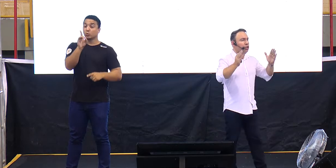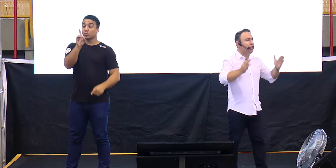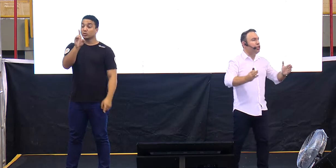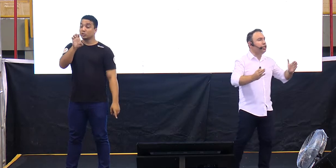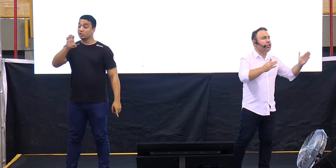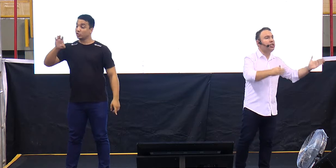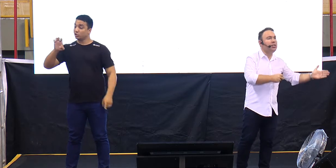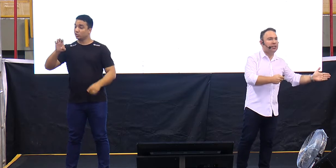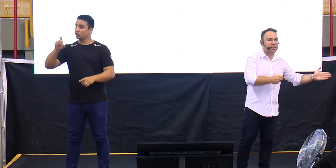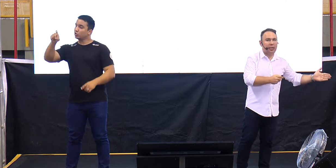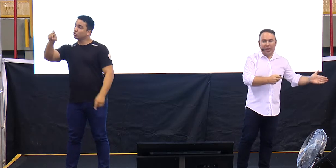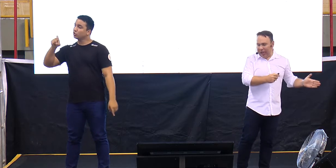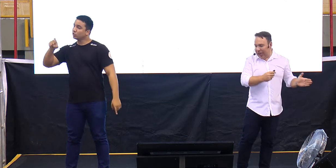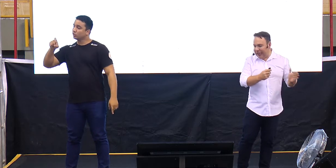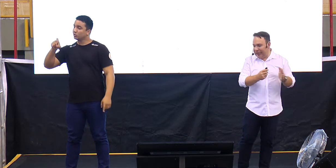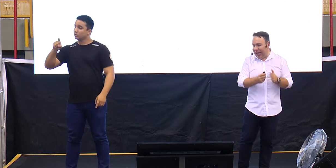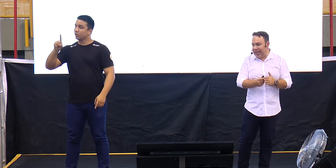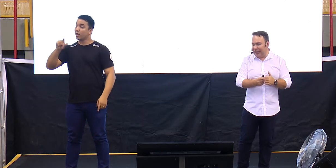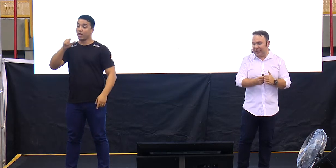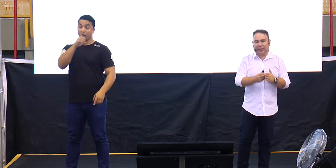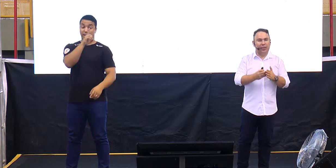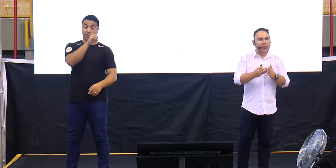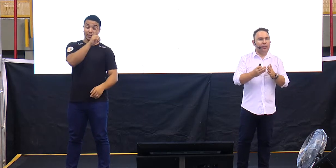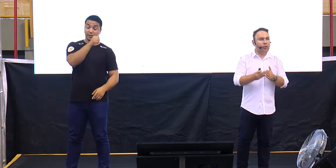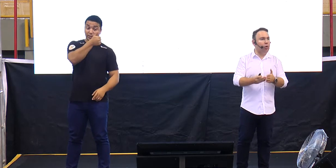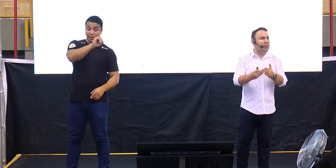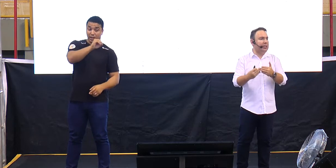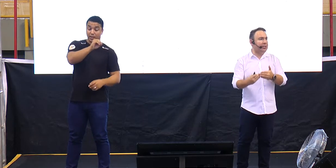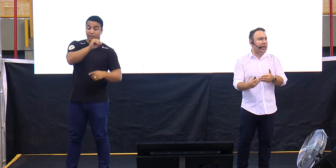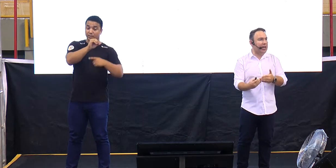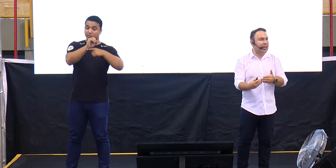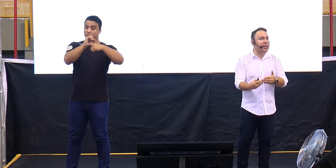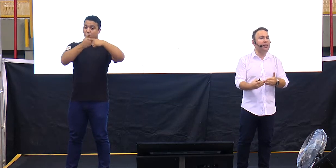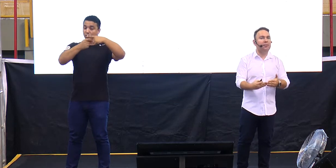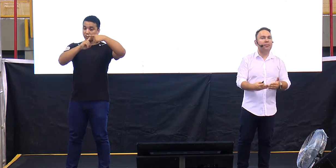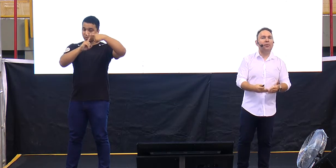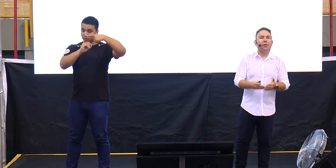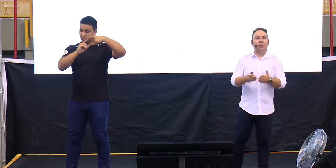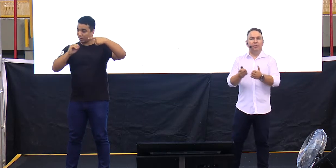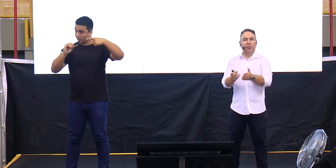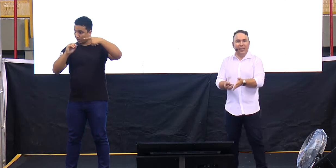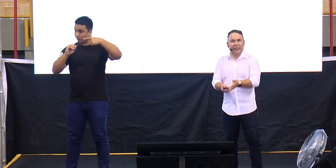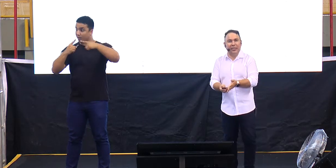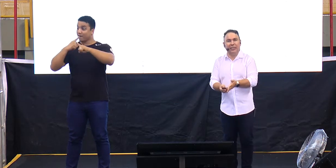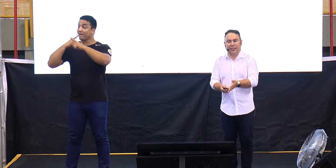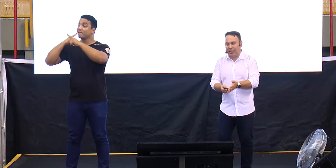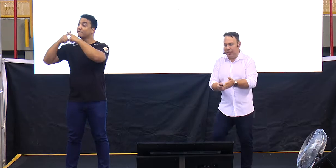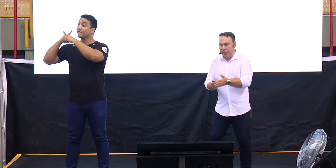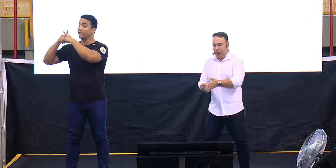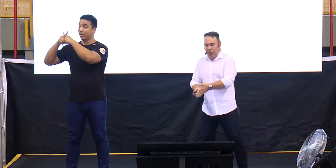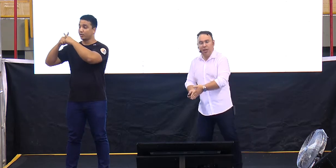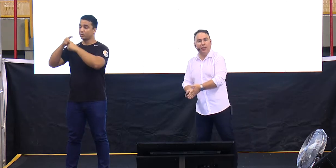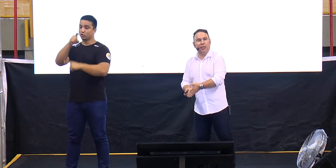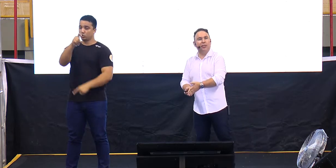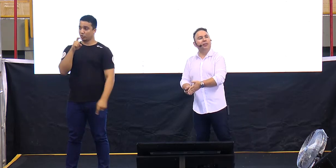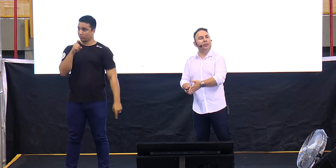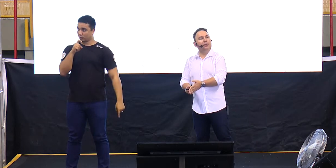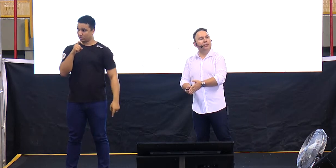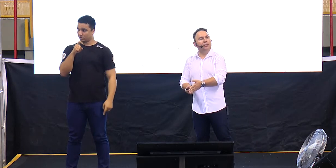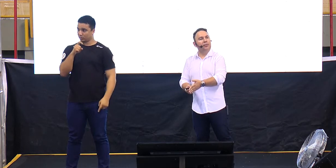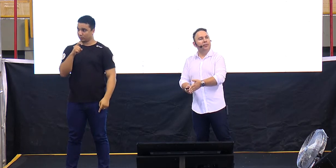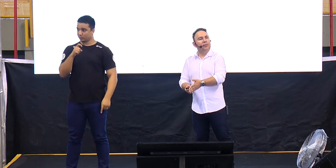10% de x, é 10 sobre 100 vezes